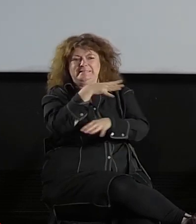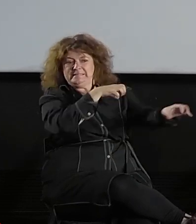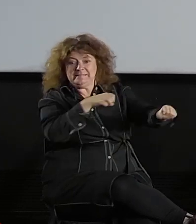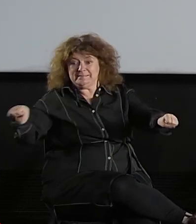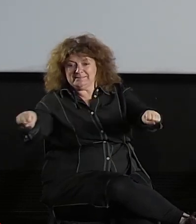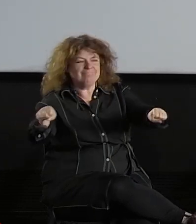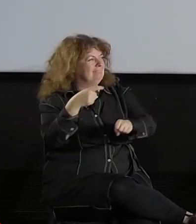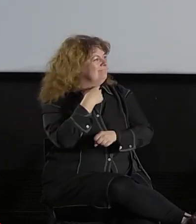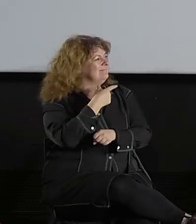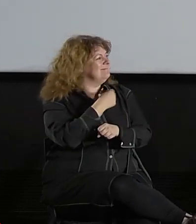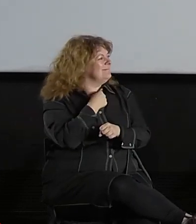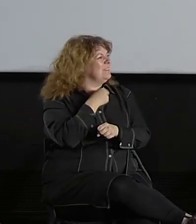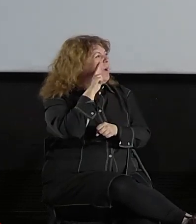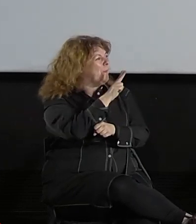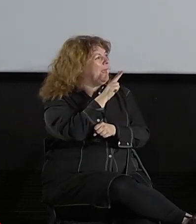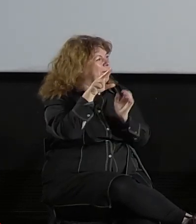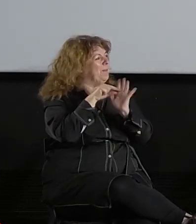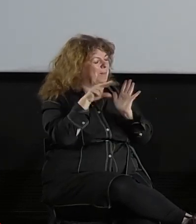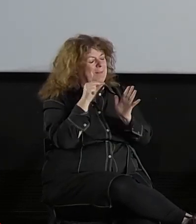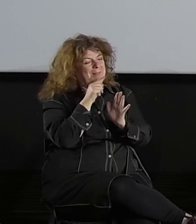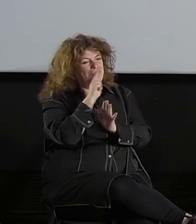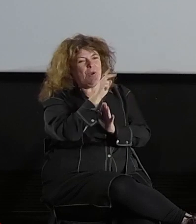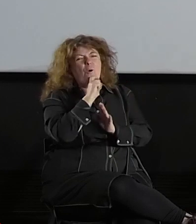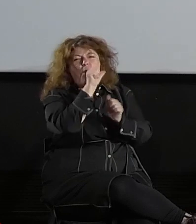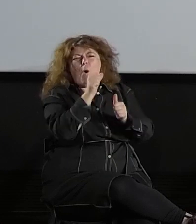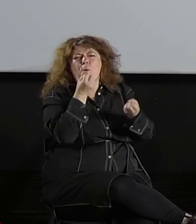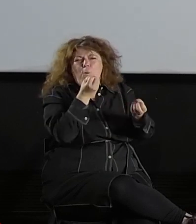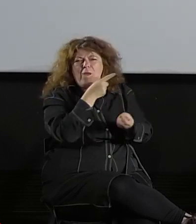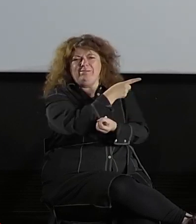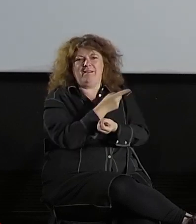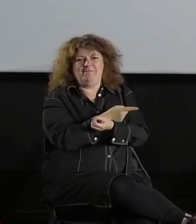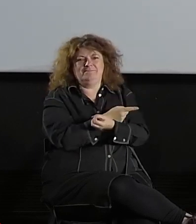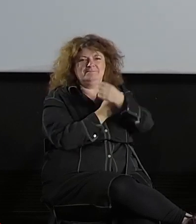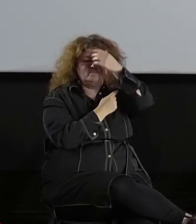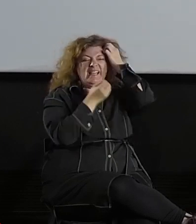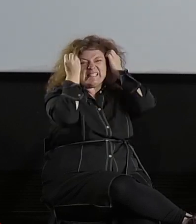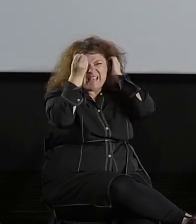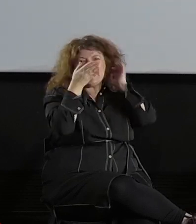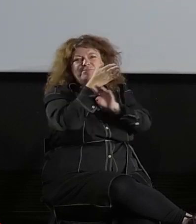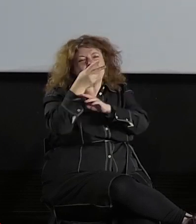gustaría ver el vídeo entero no de de todo lo que cuenta o o todas sus